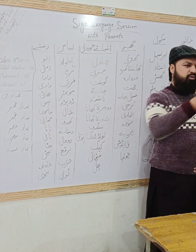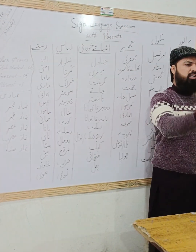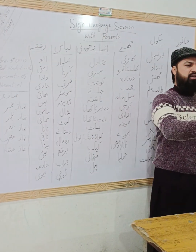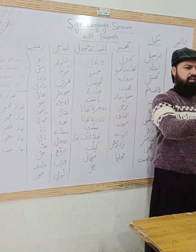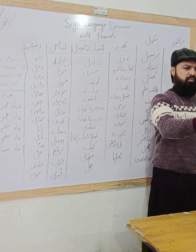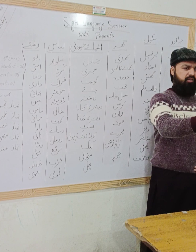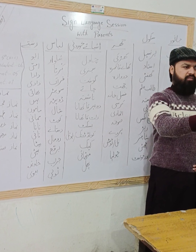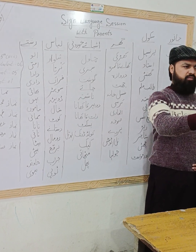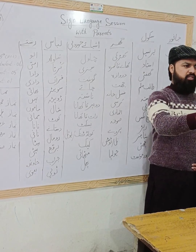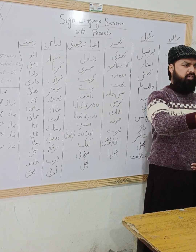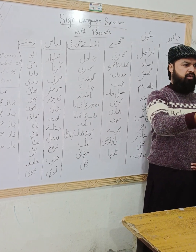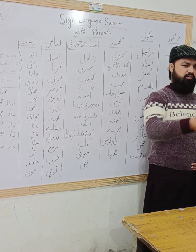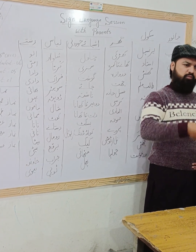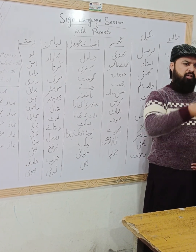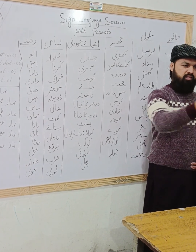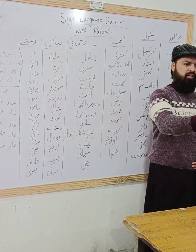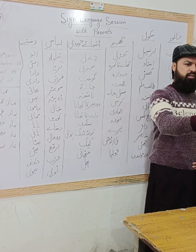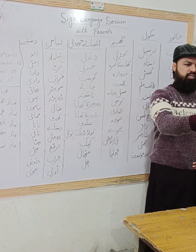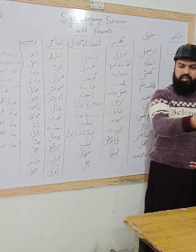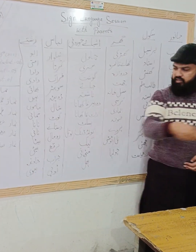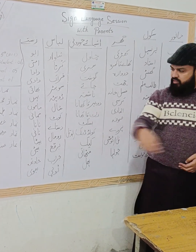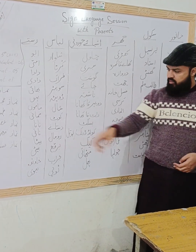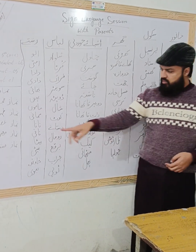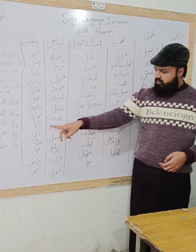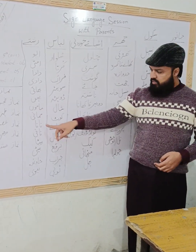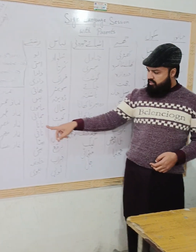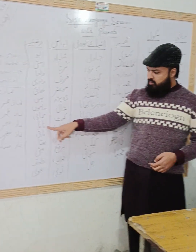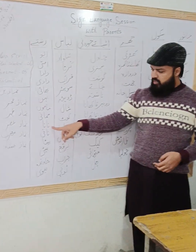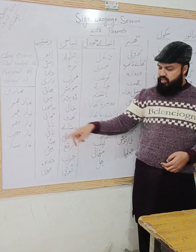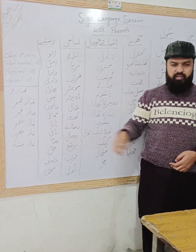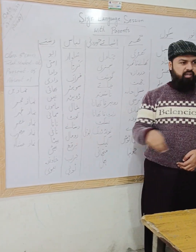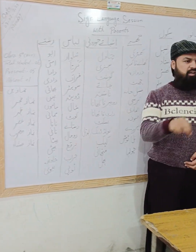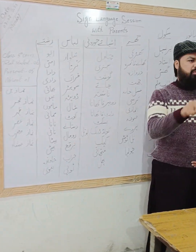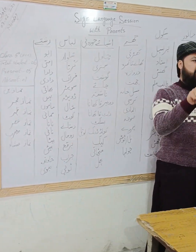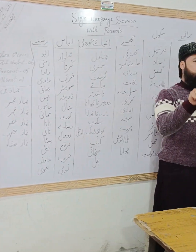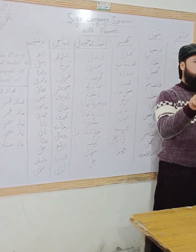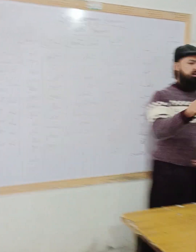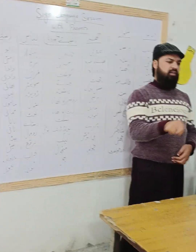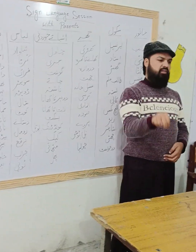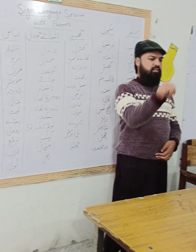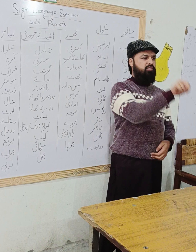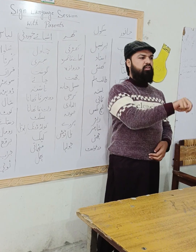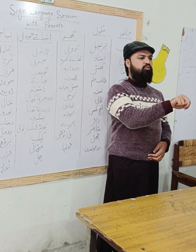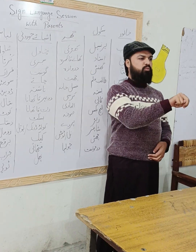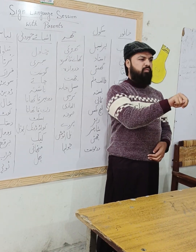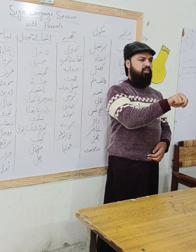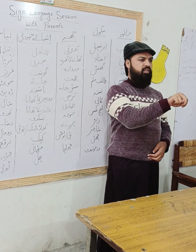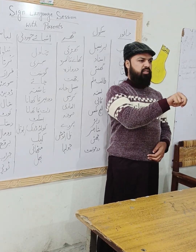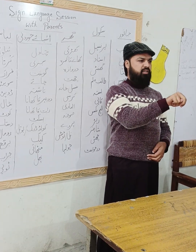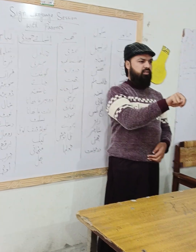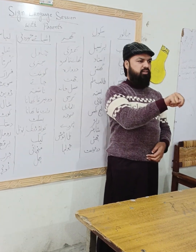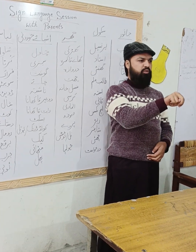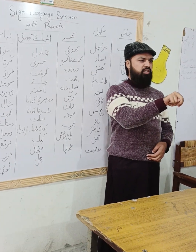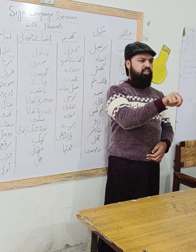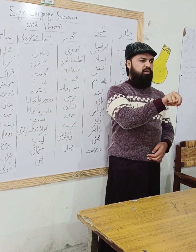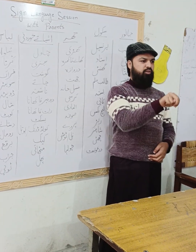रहा है, ठीक है ना, उसमें हाथ आगे को जा रहा है। नाना में क्या है कि आपने एन बना के इस तरह उसको मूवमेंट दे दी है, क्योंकि इशारों की मूवमेंट